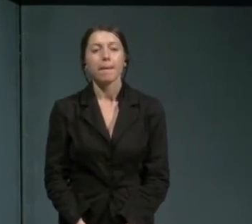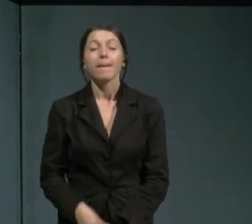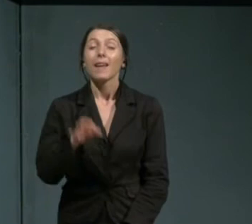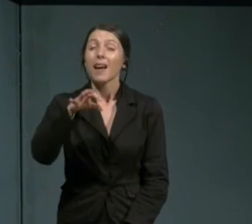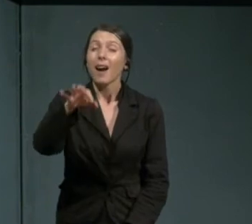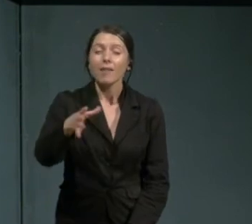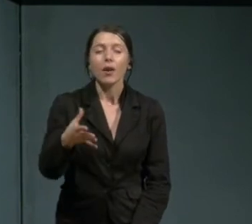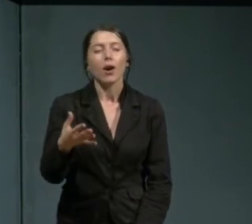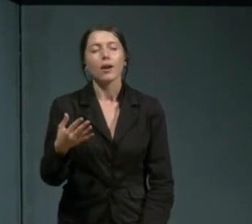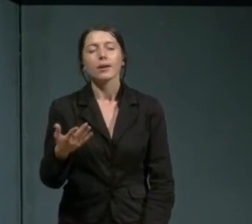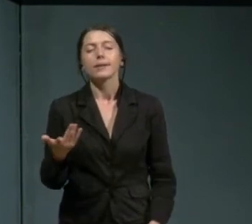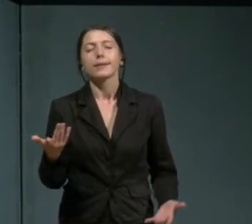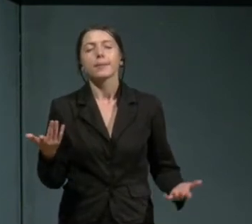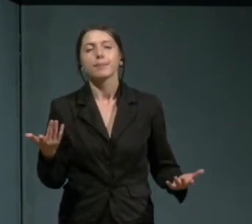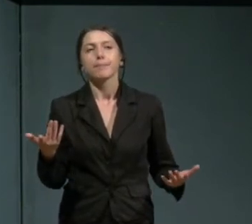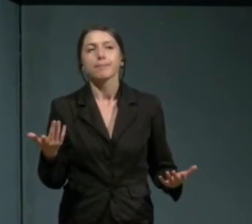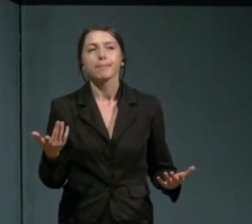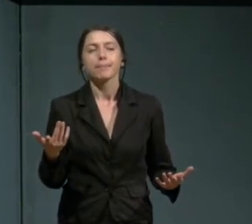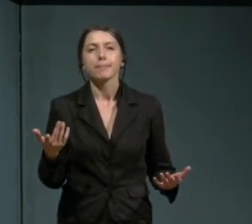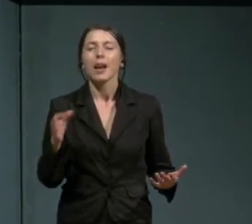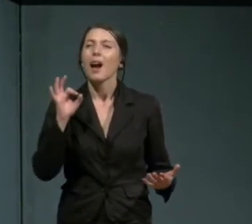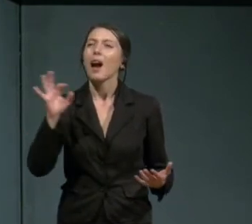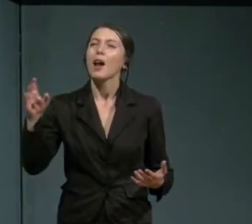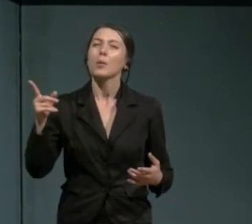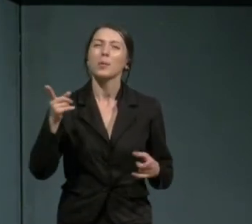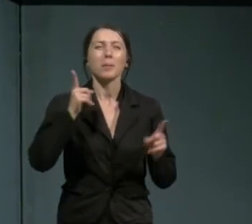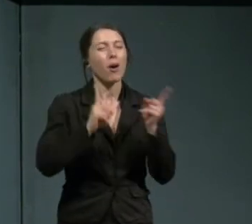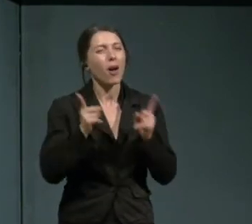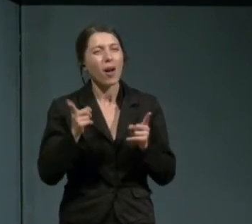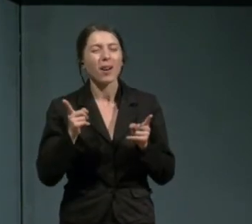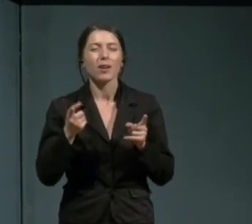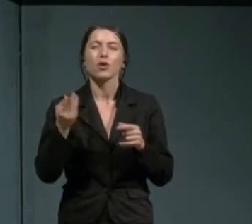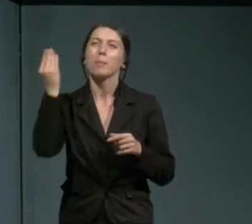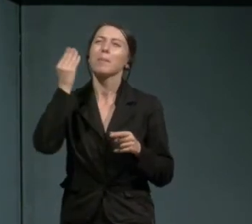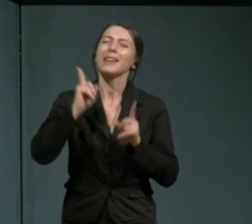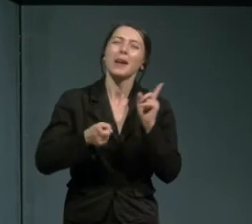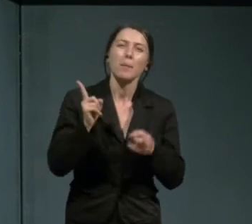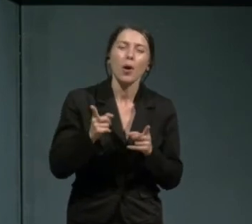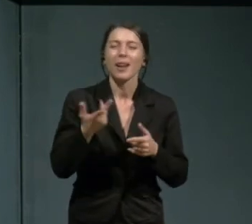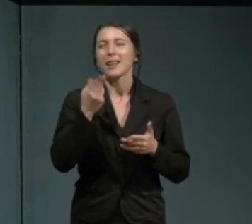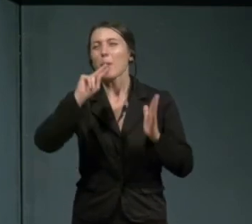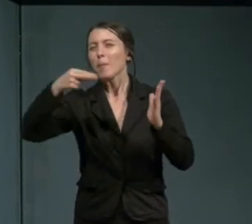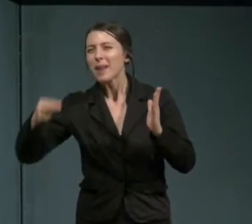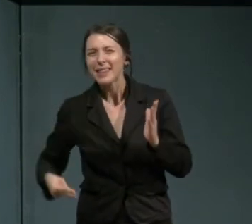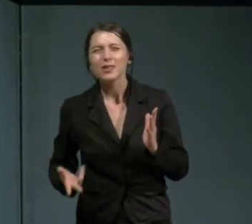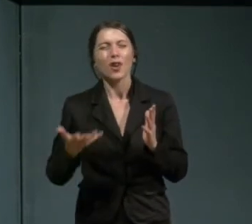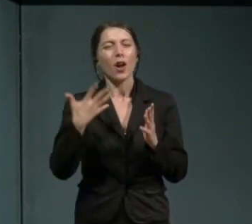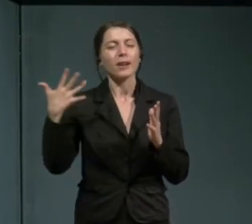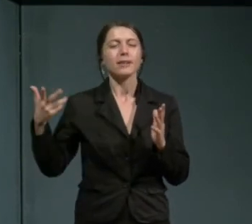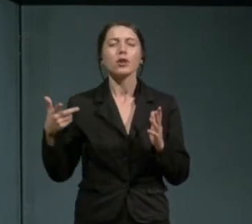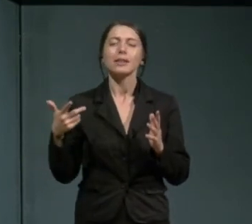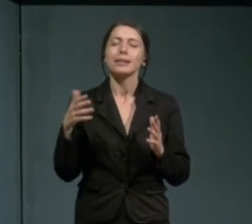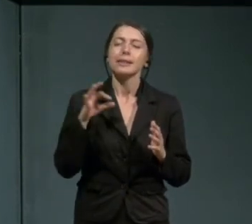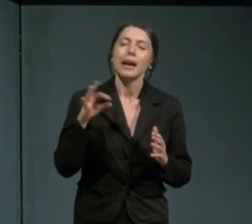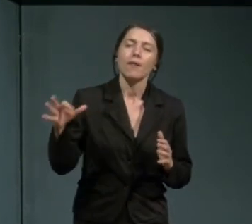a volte invece trovo che le posizioni posizionamenti politici alla presa di posizione per le petizioni eccetera e vero a volte